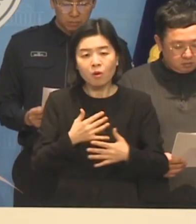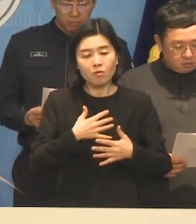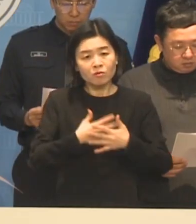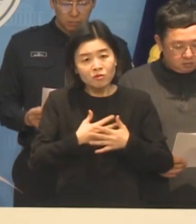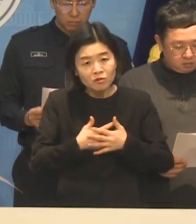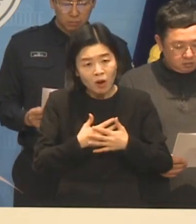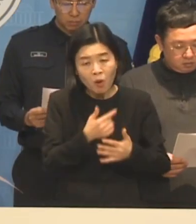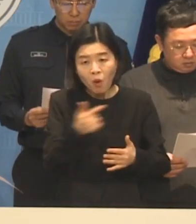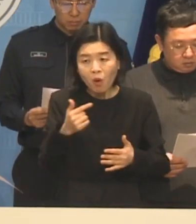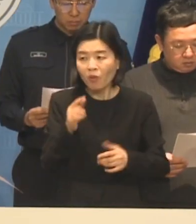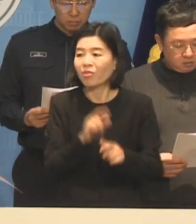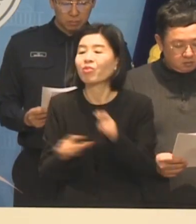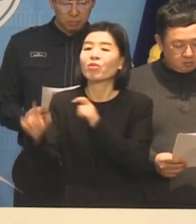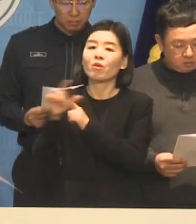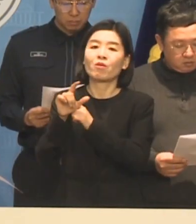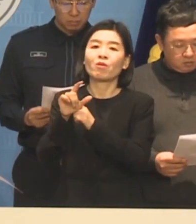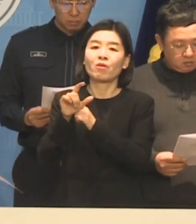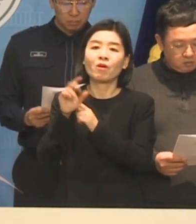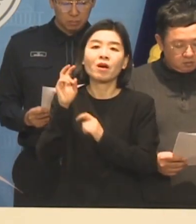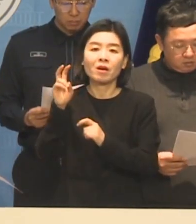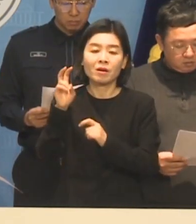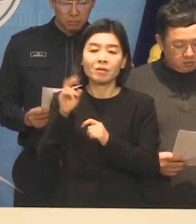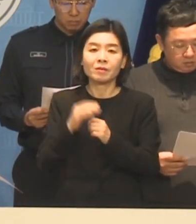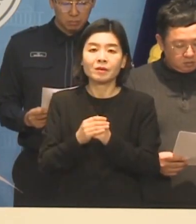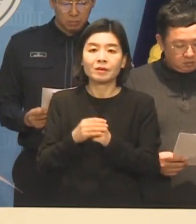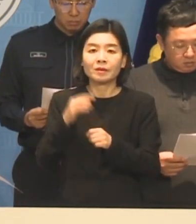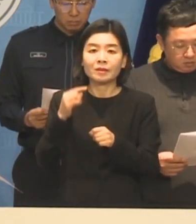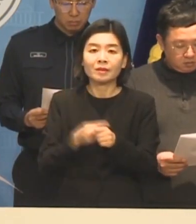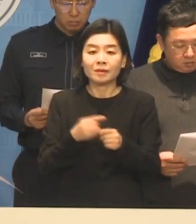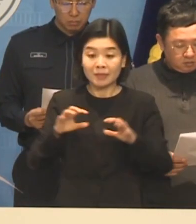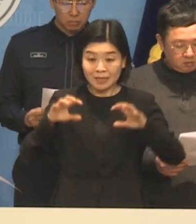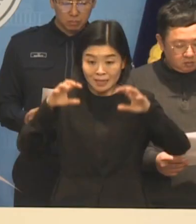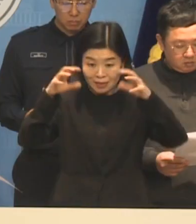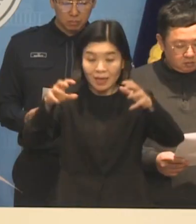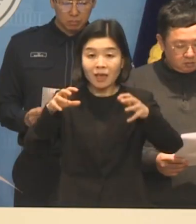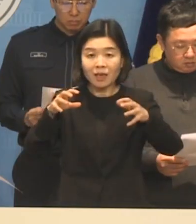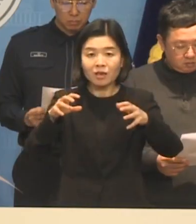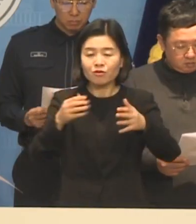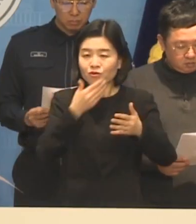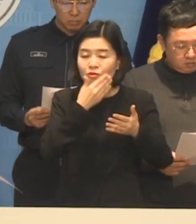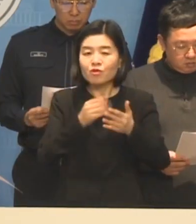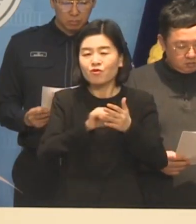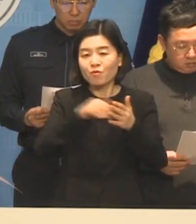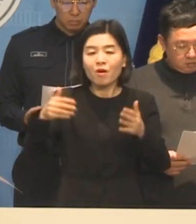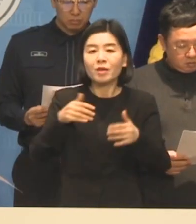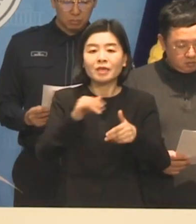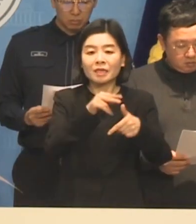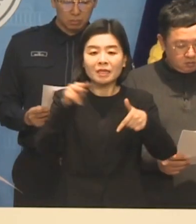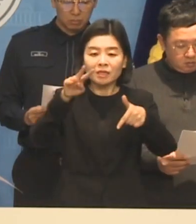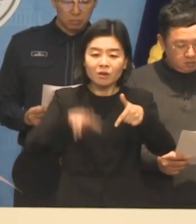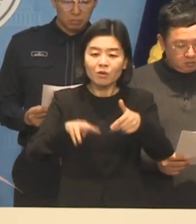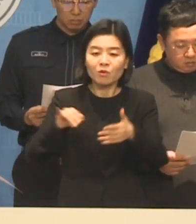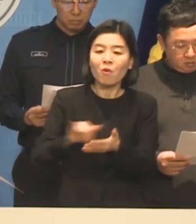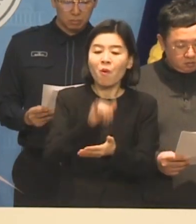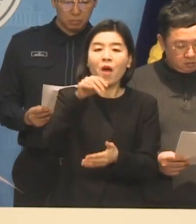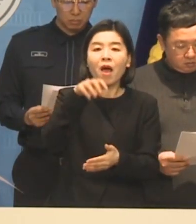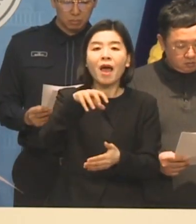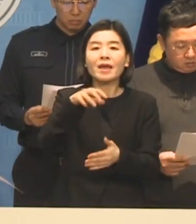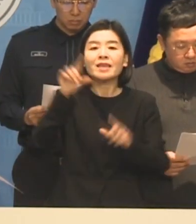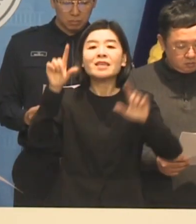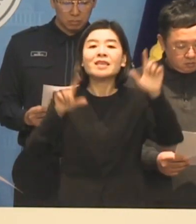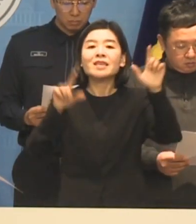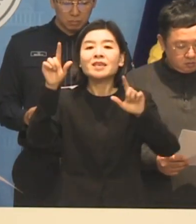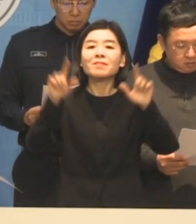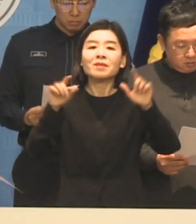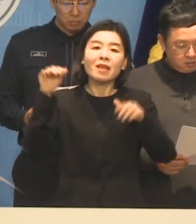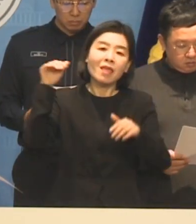증대시킬 것이며 이는 결국 세계 최고 수준의 인천공항의 이미지를 실추시키는 결과로 이어질 것입니다.